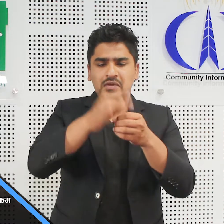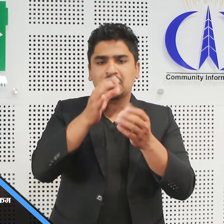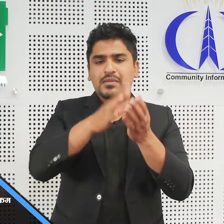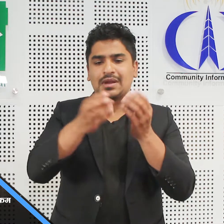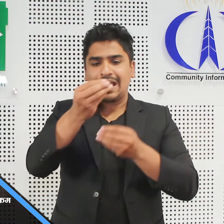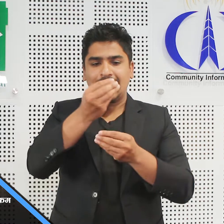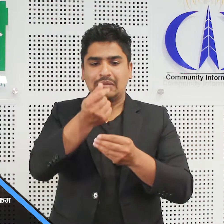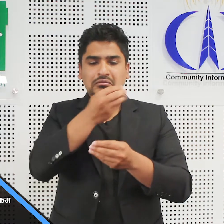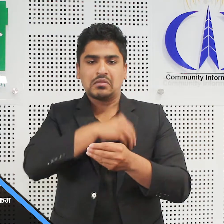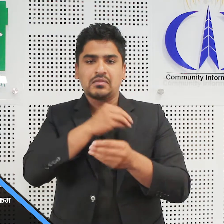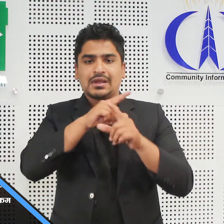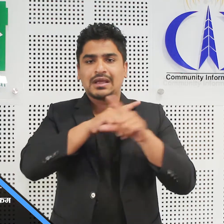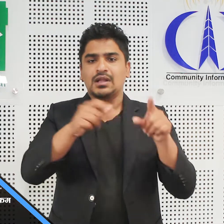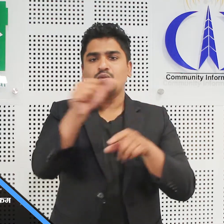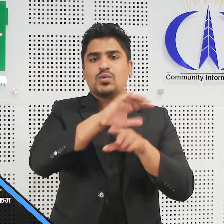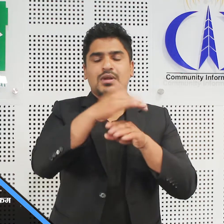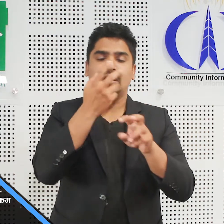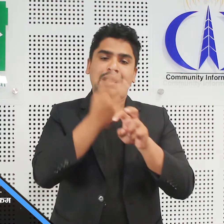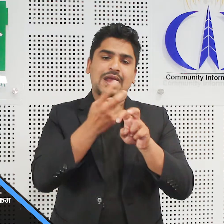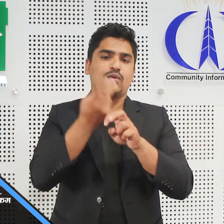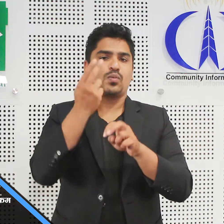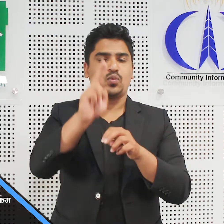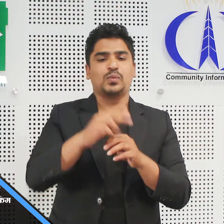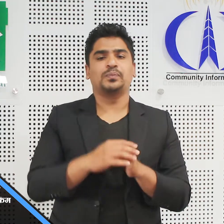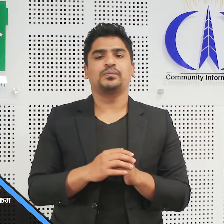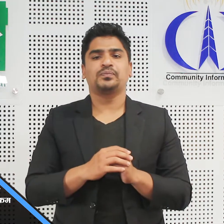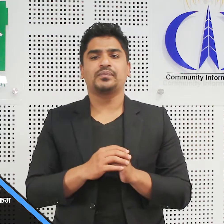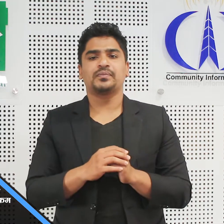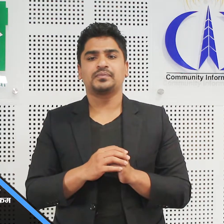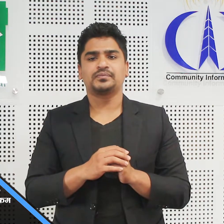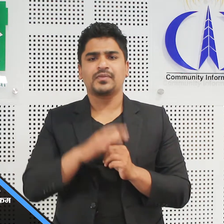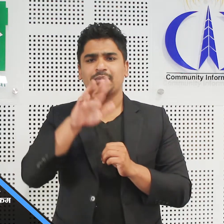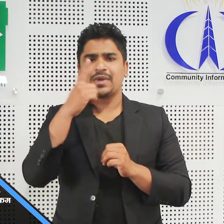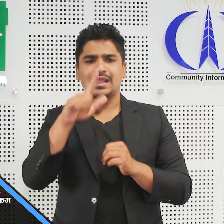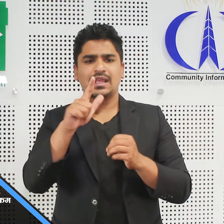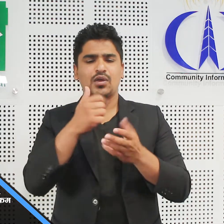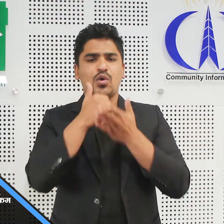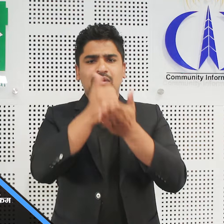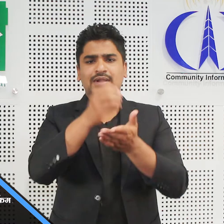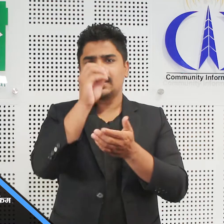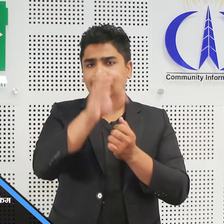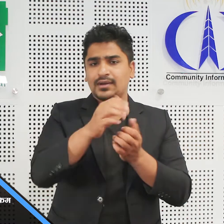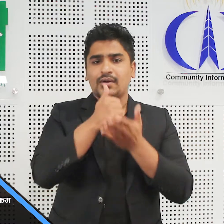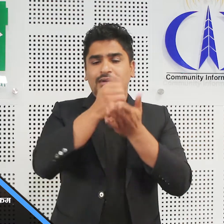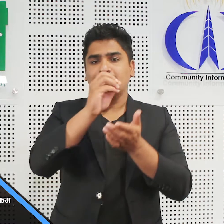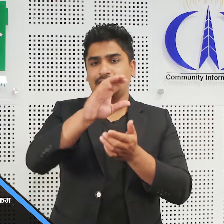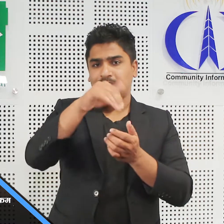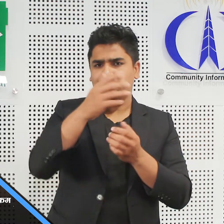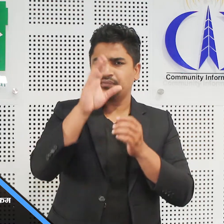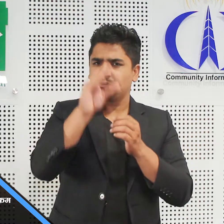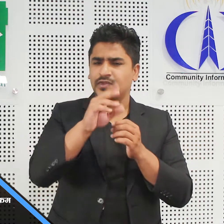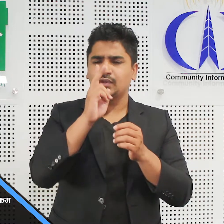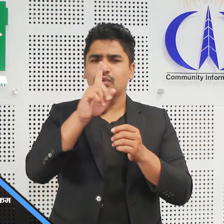उहाँले अण्डा, मासु बिक्री गर्नुहुन्छ। कोरोना महामारीका बेला व्यवसायबाट आमदानी हुन नसक्दा उहाँलाई निकै अप्ठ्यारो